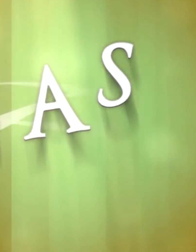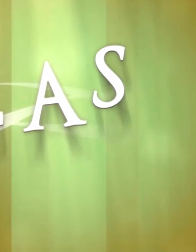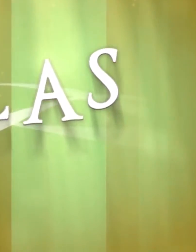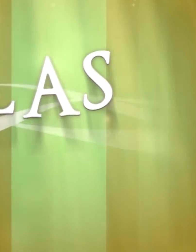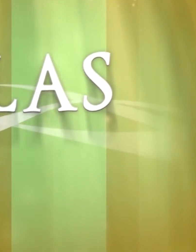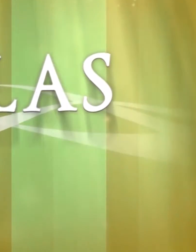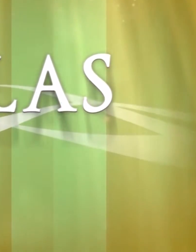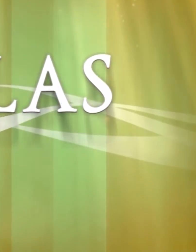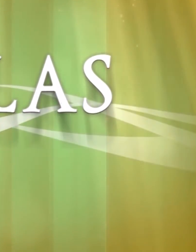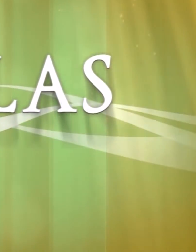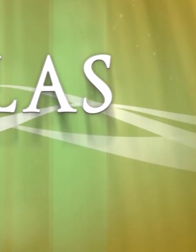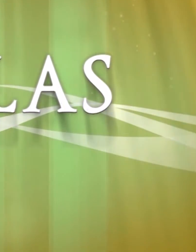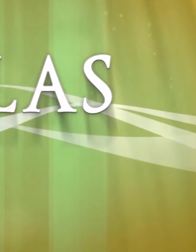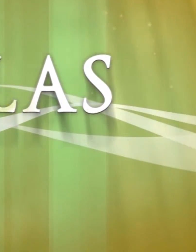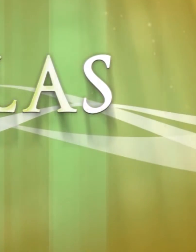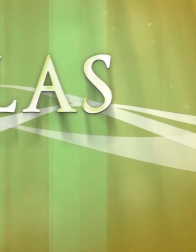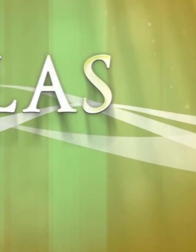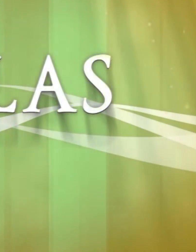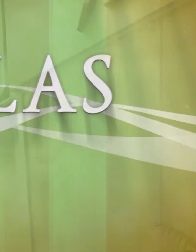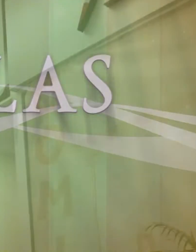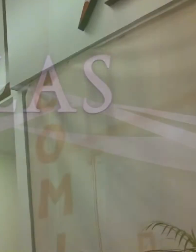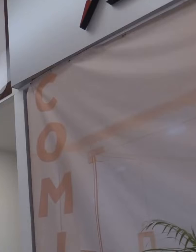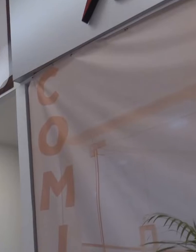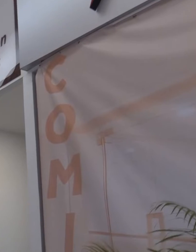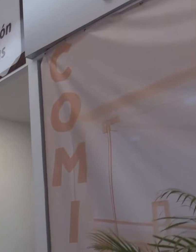él e